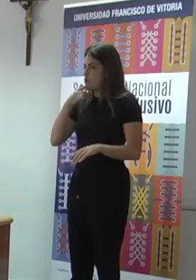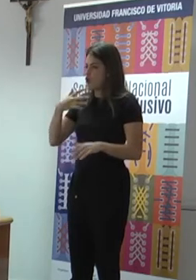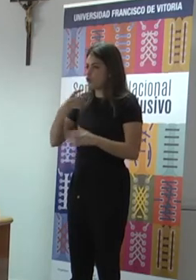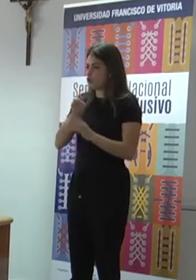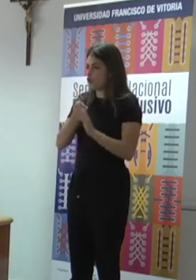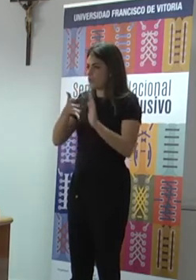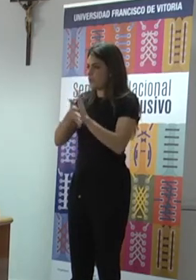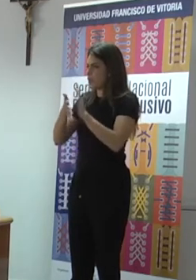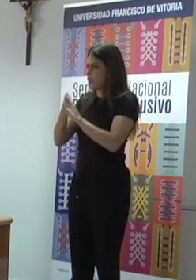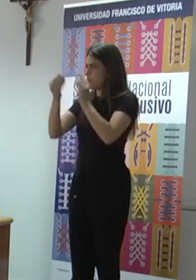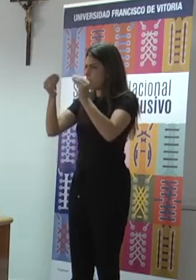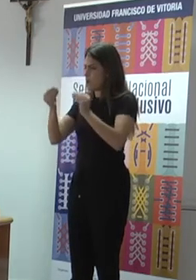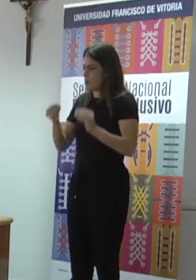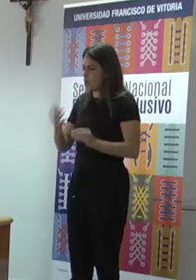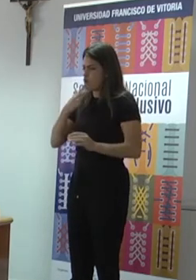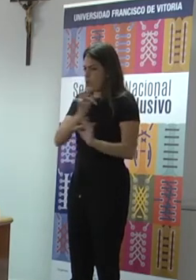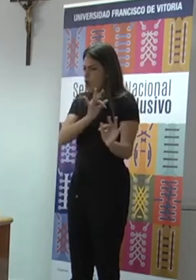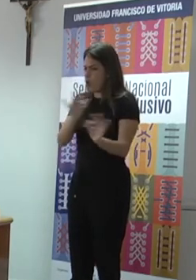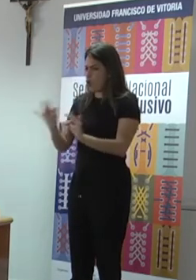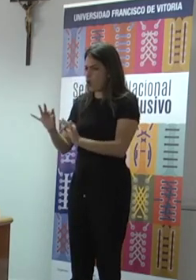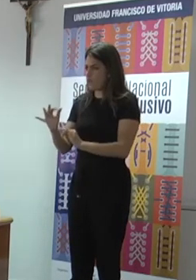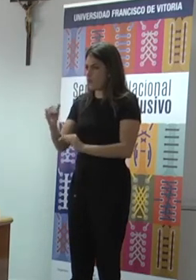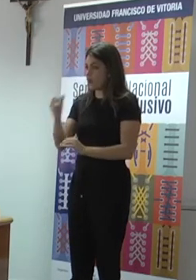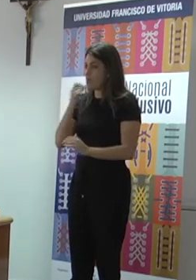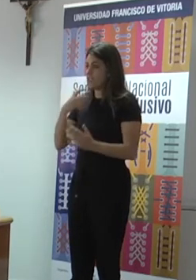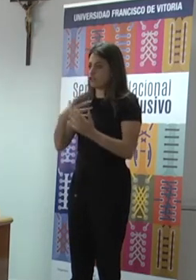bien ordenadito y todo que te pueden explicar perfectamente todo, igual